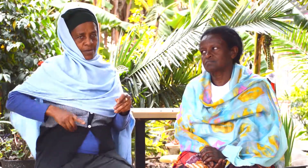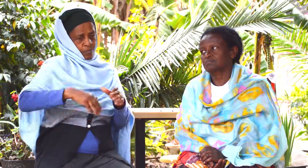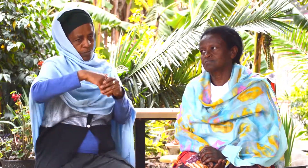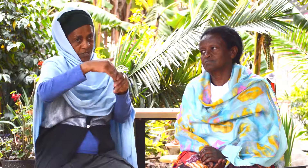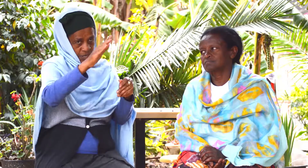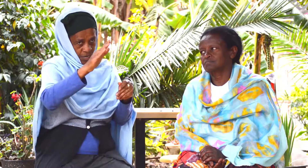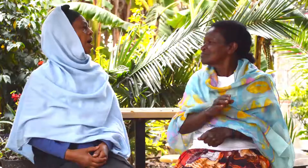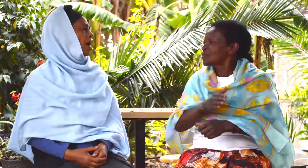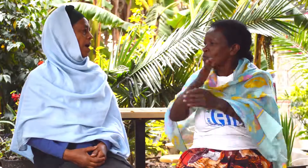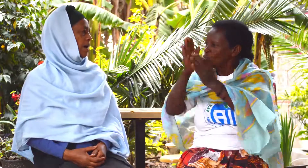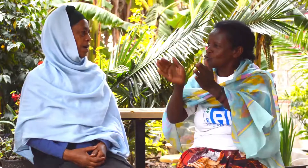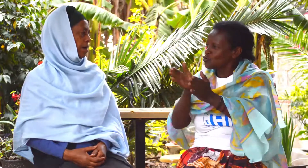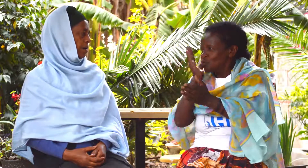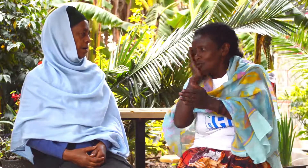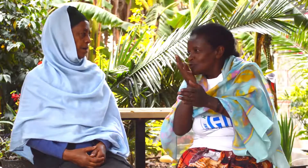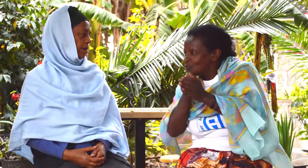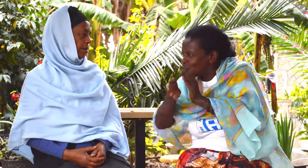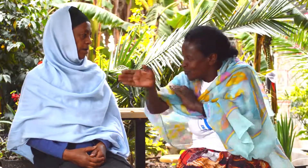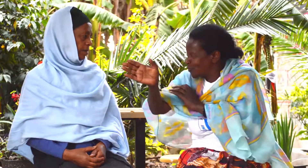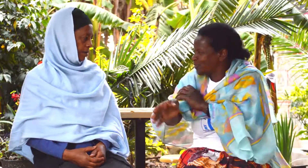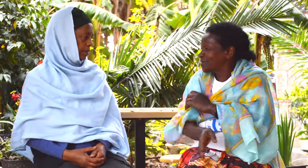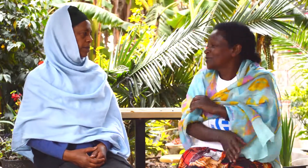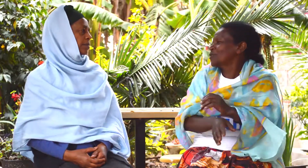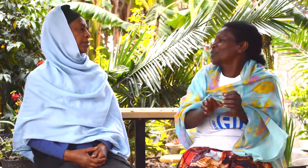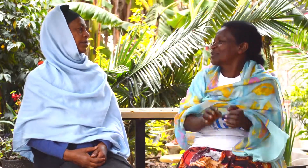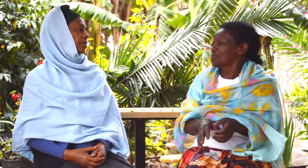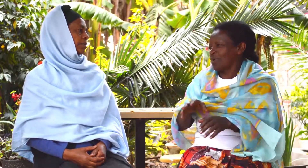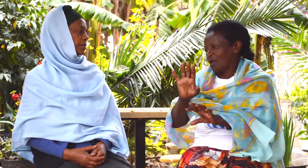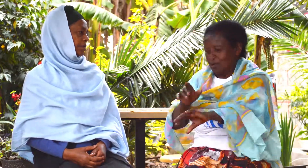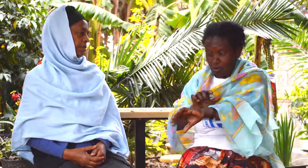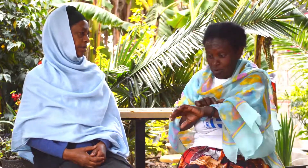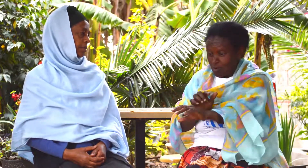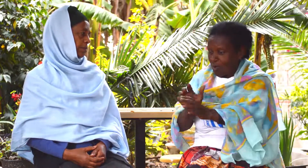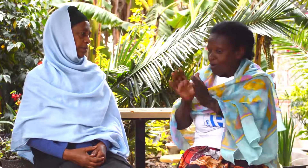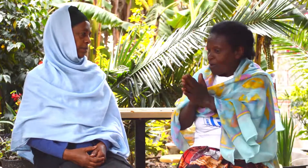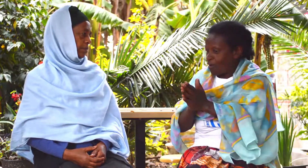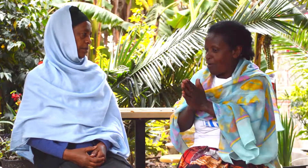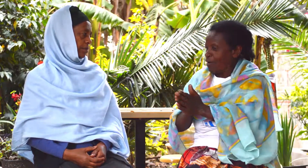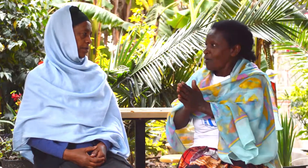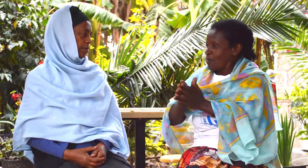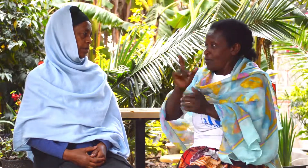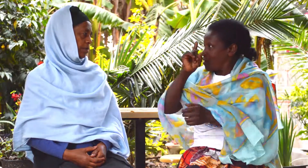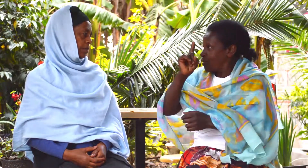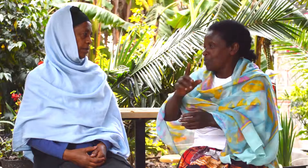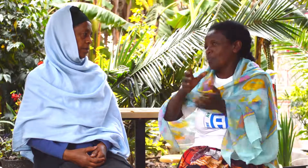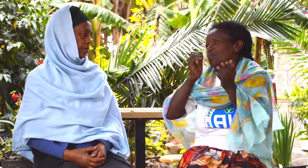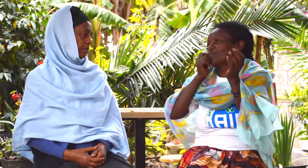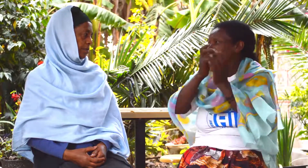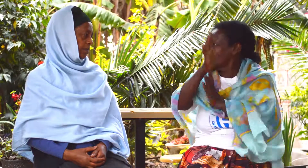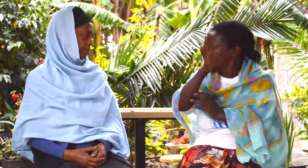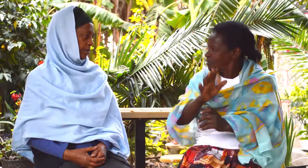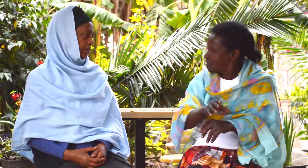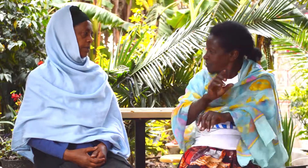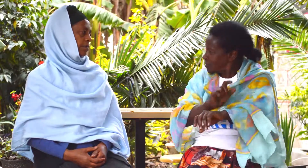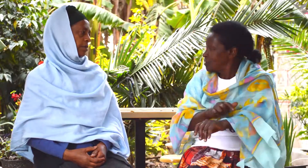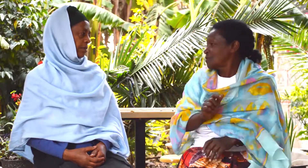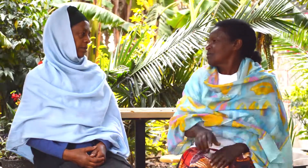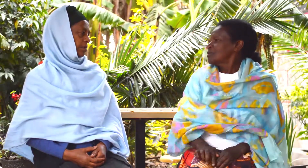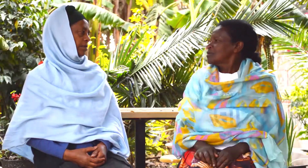forests. አዎ እዛ ጫካ ውስጥ I had to walk a long way to reach home because he